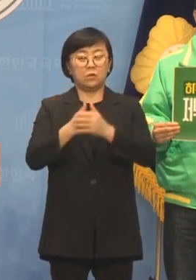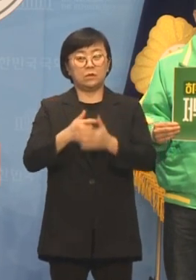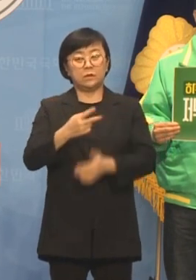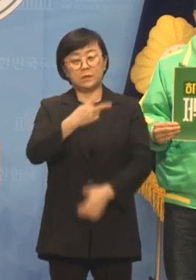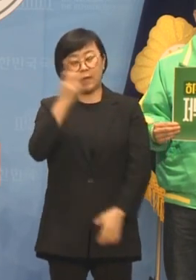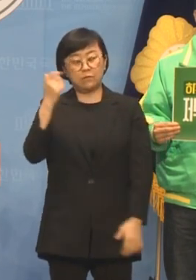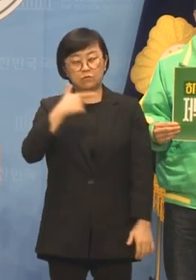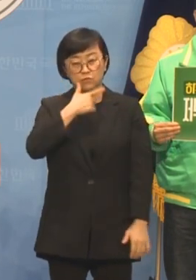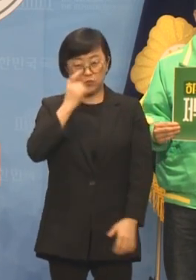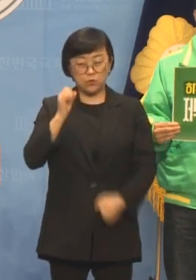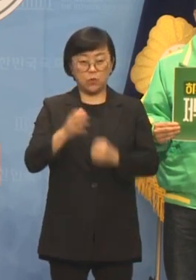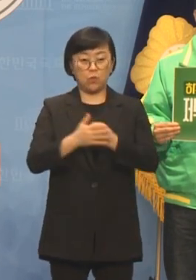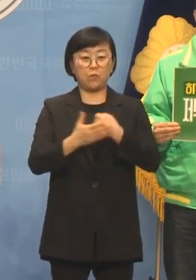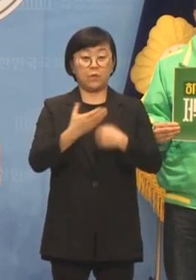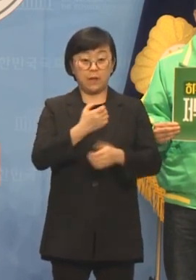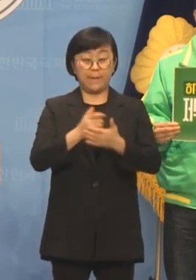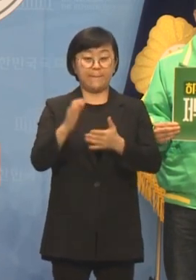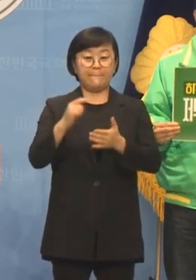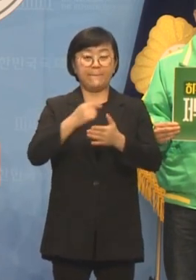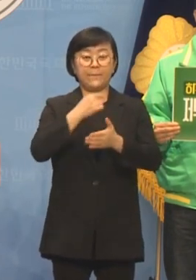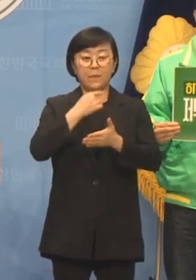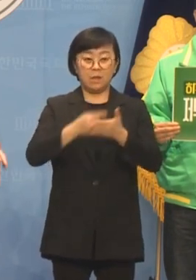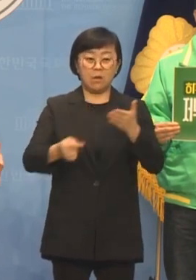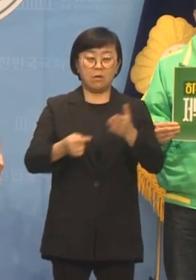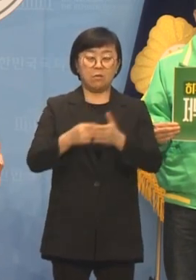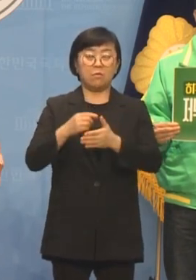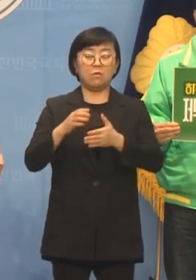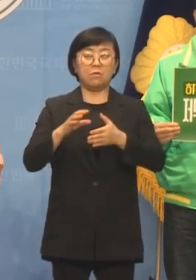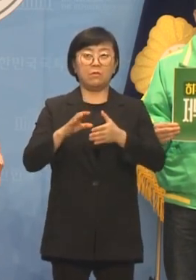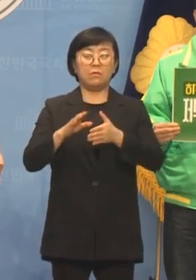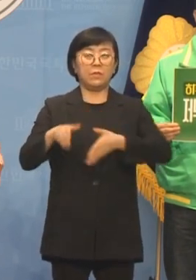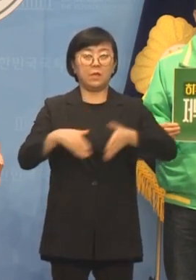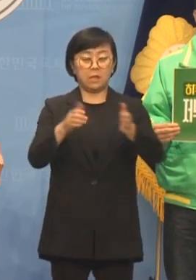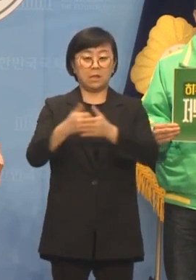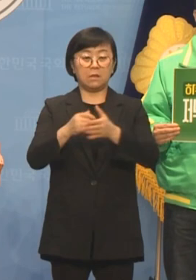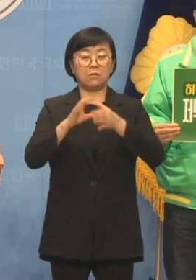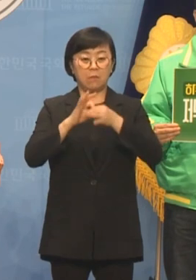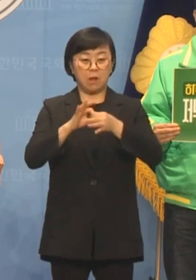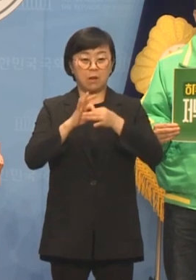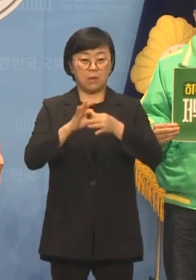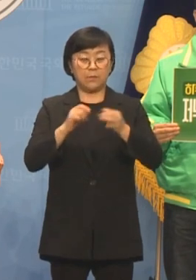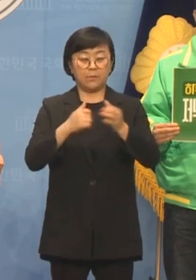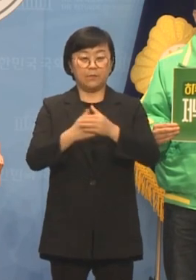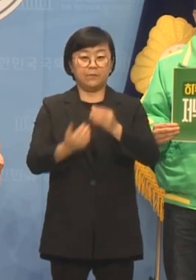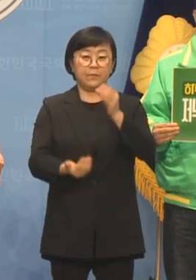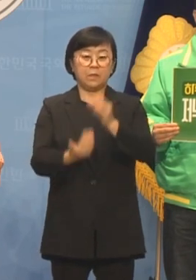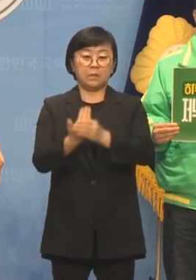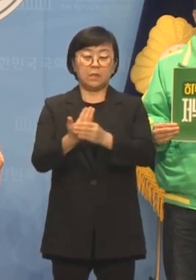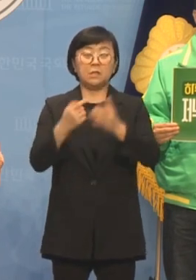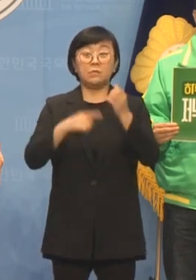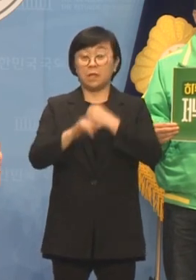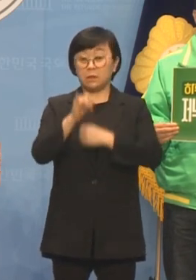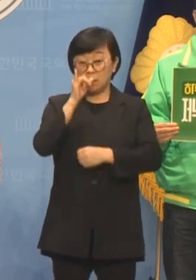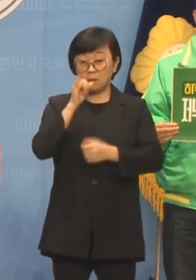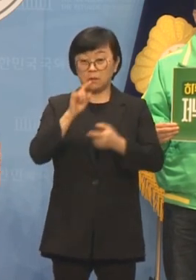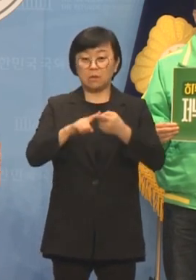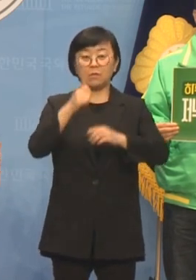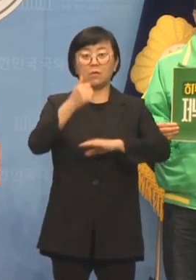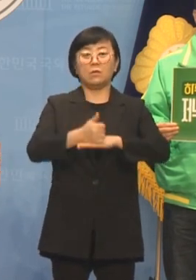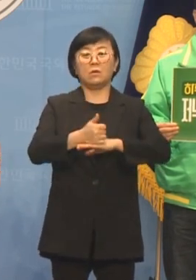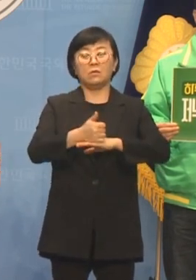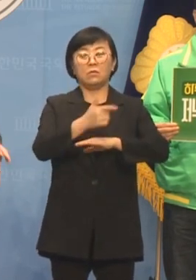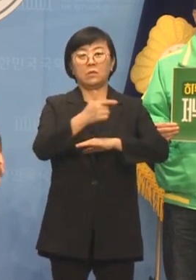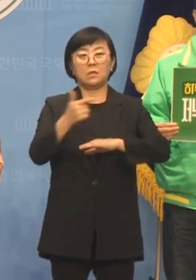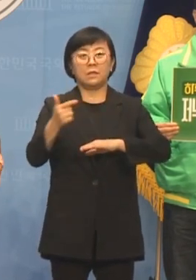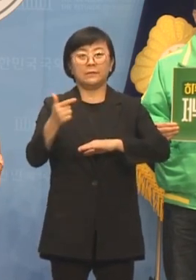유방암 혈액암 내심 혈관계 질환 발병이 유의미하게 증가한다는 결과는 이미 매우